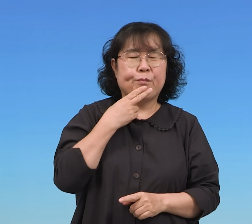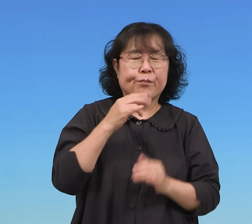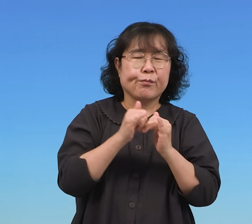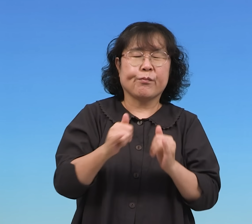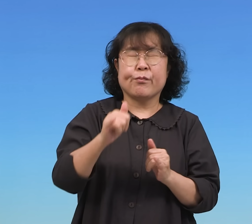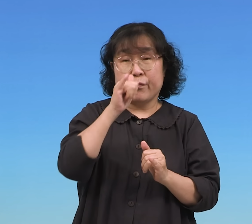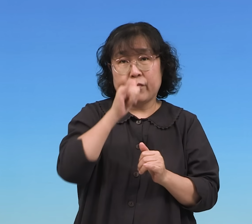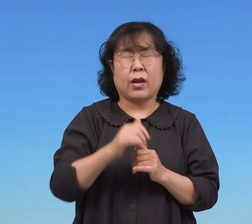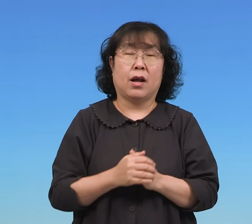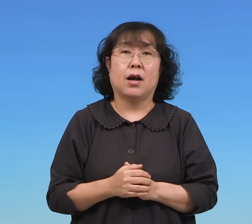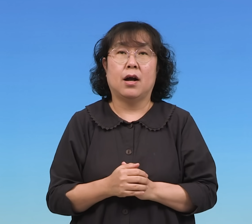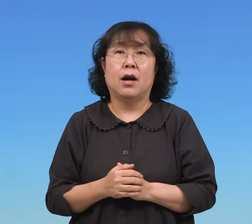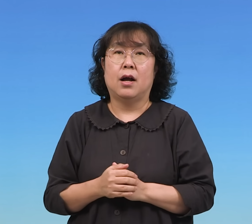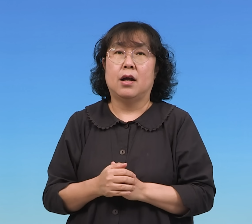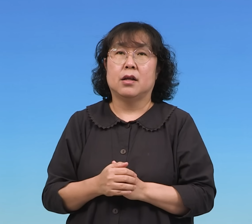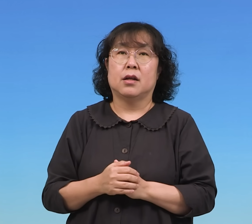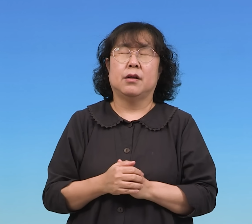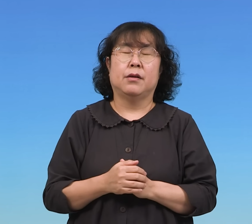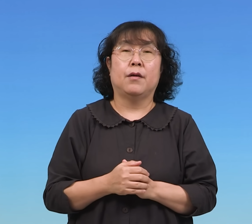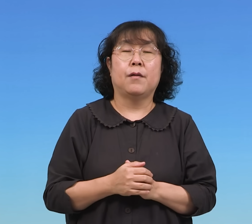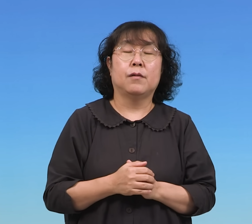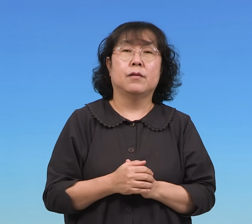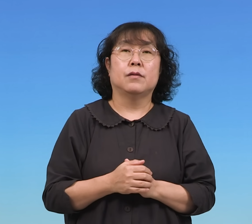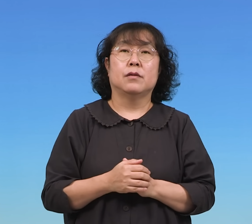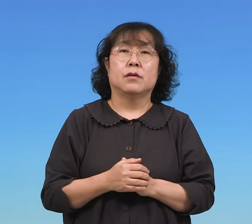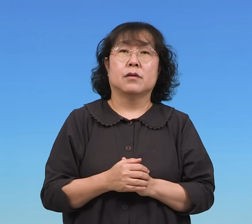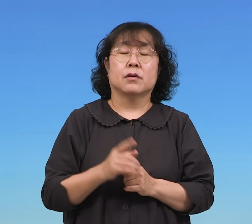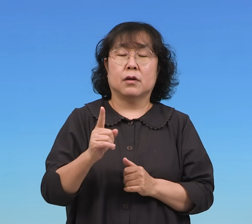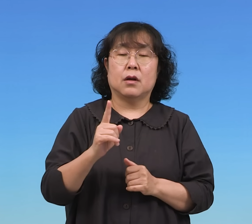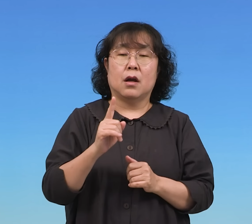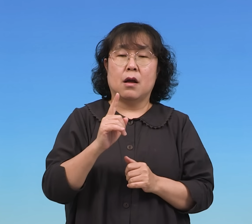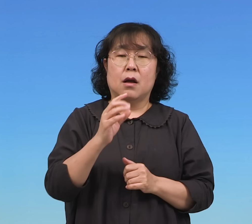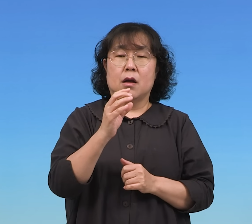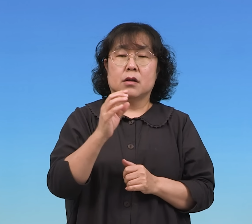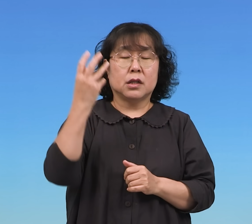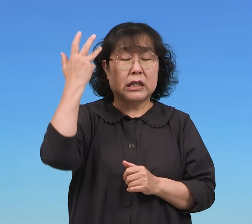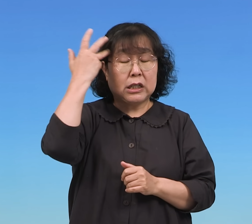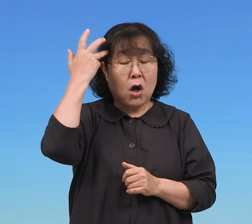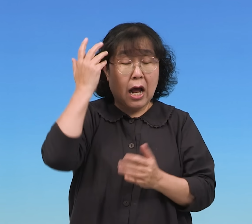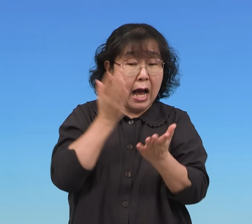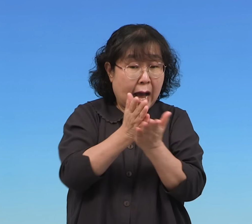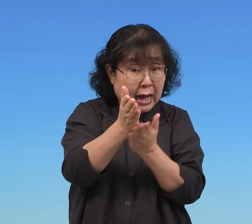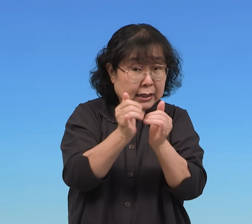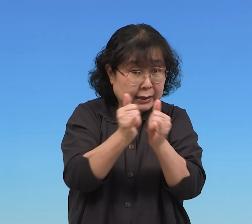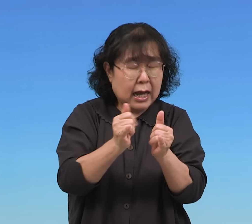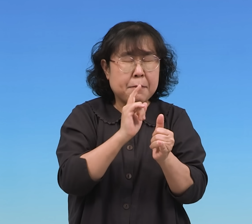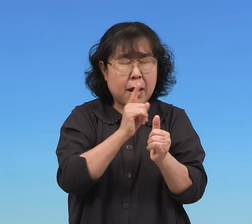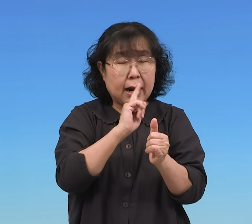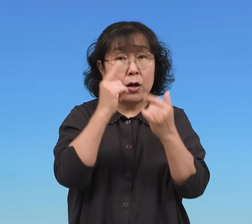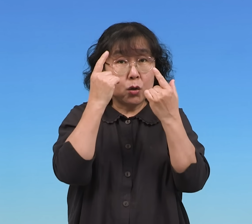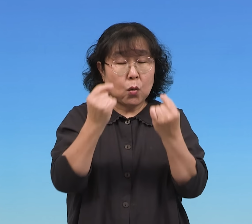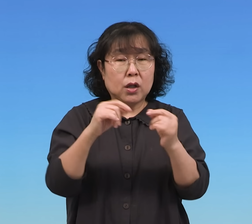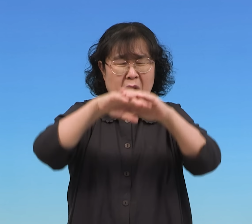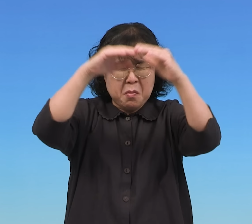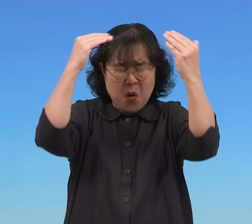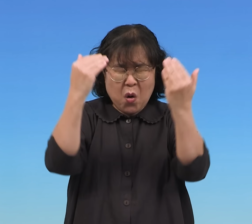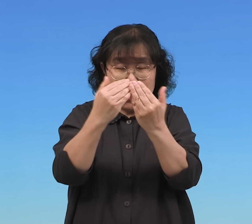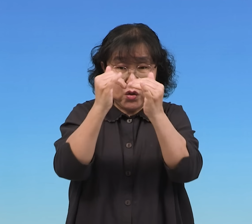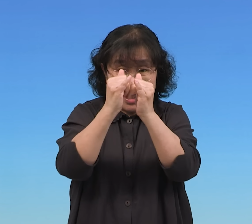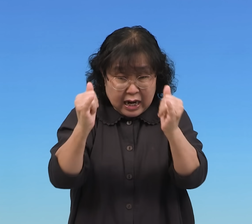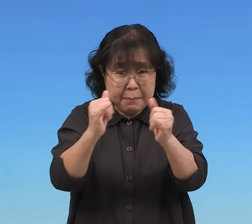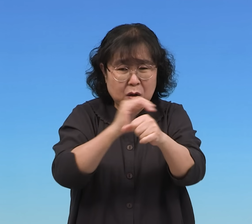되지 않는 그 일은 많이 경험하거든요. 그 야스푸스가 주장하는 게 이거예요. 모든 사람들하고 다 잘